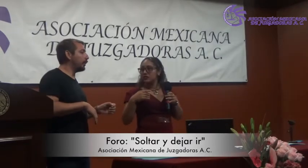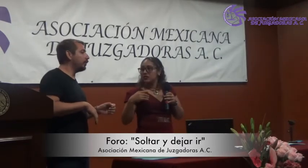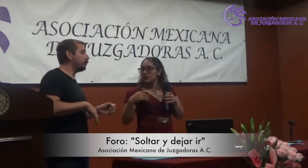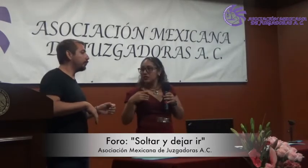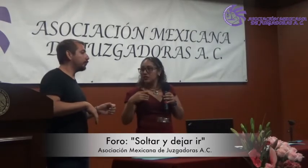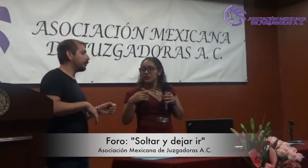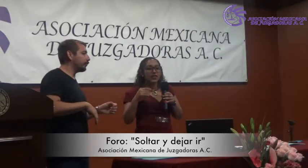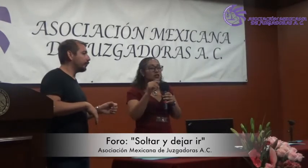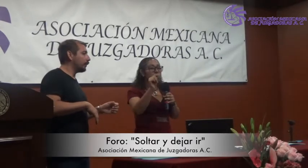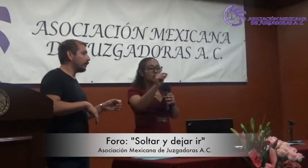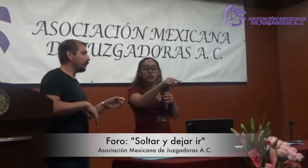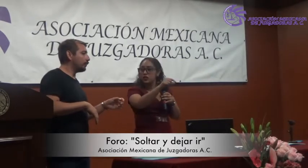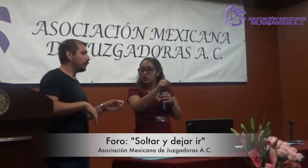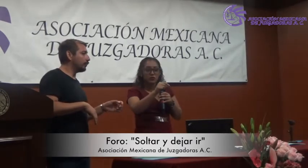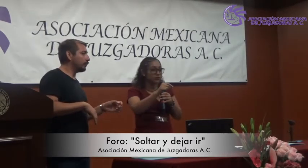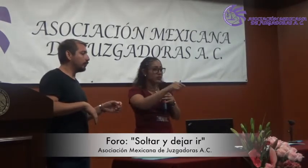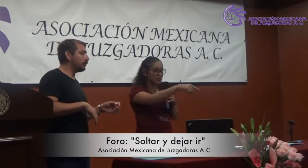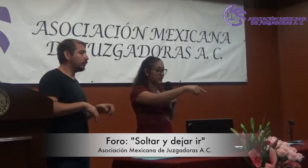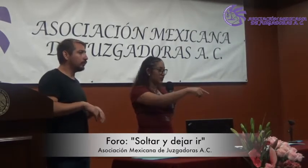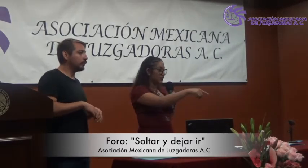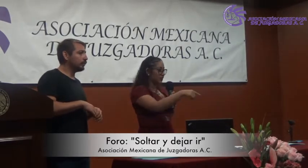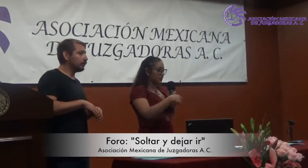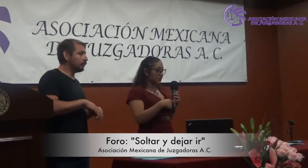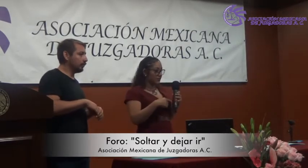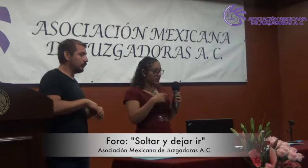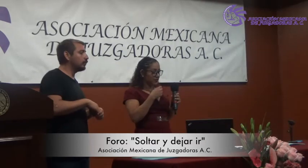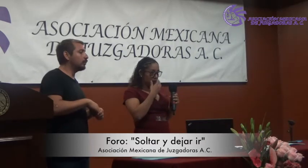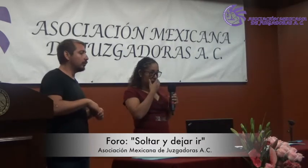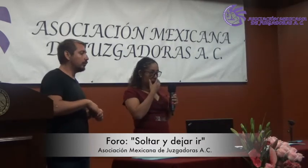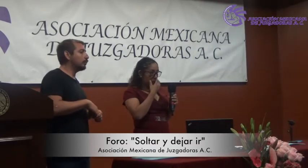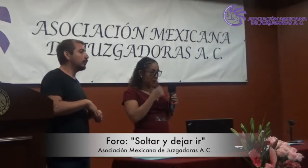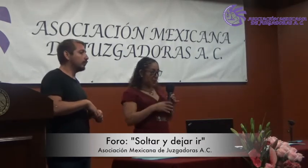Se nos... Sí, en un segundito. Sí, está bien.